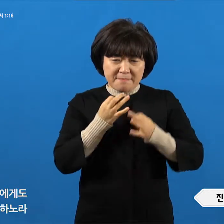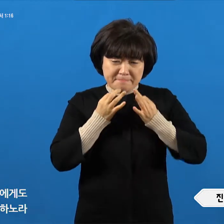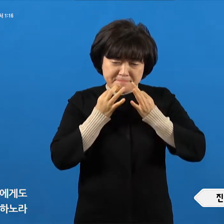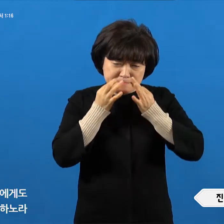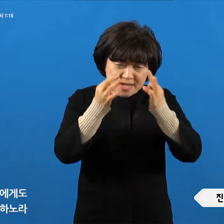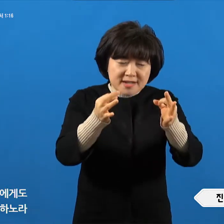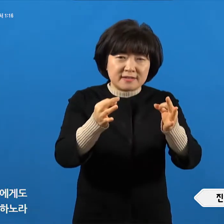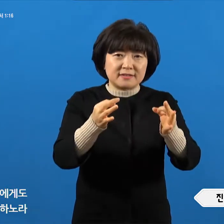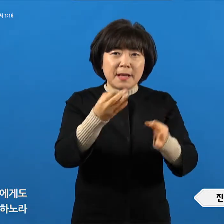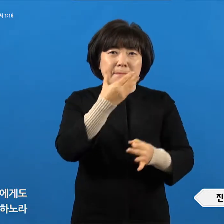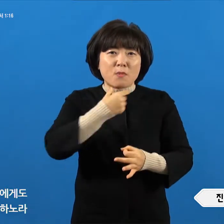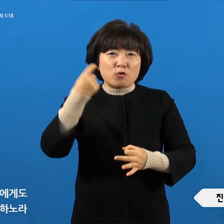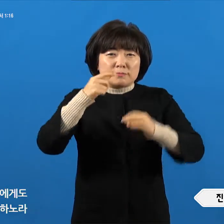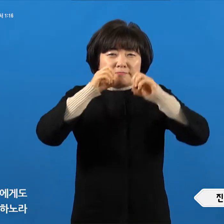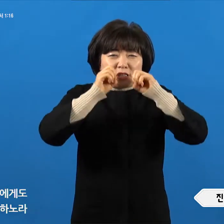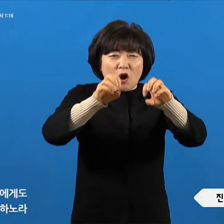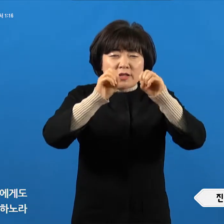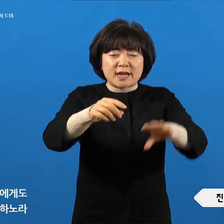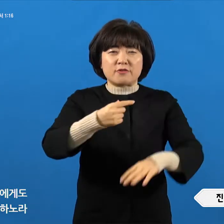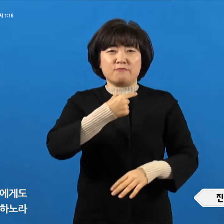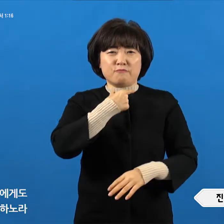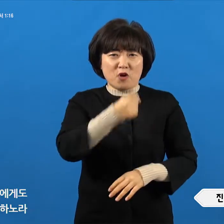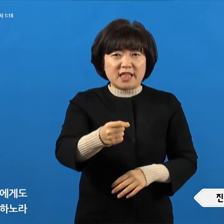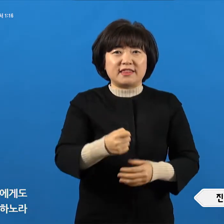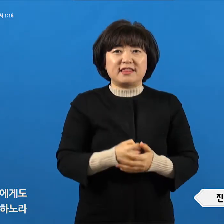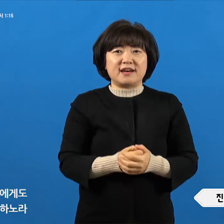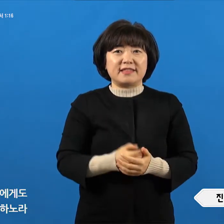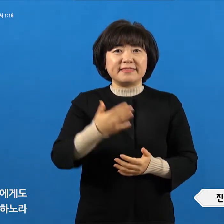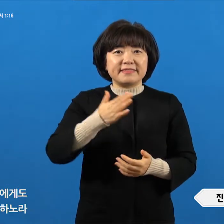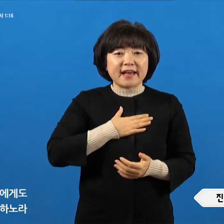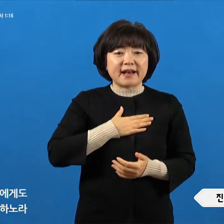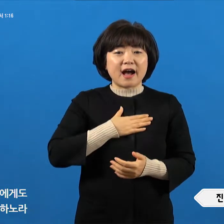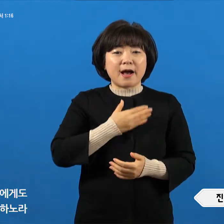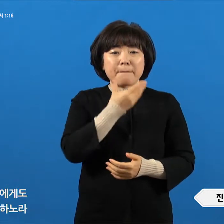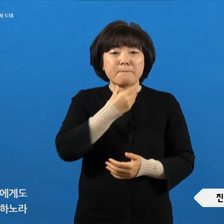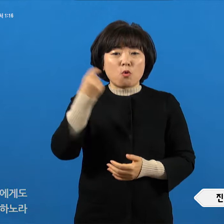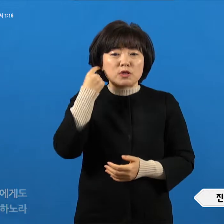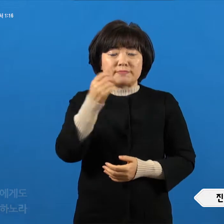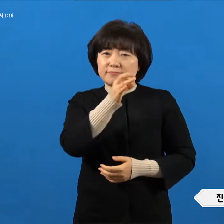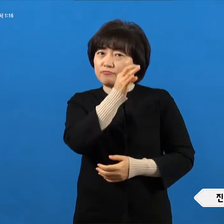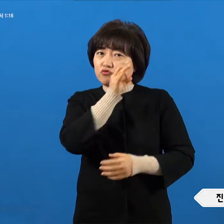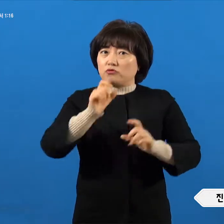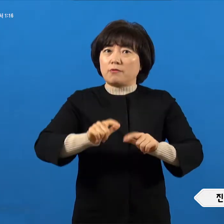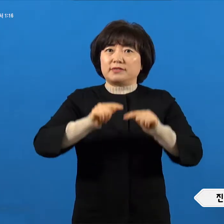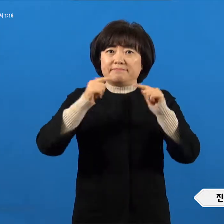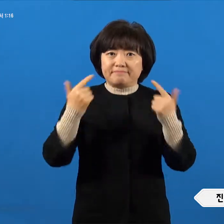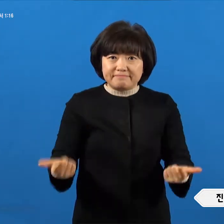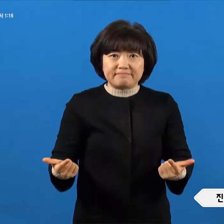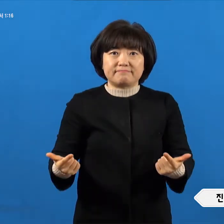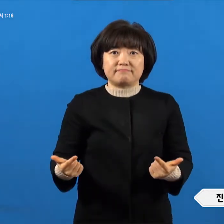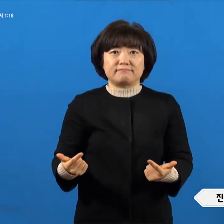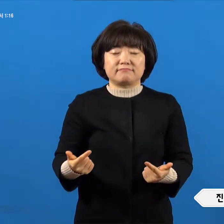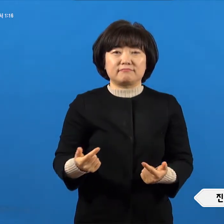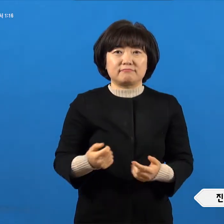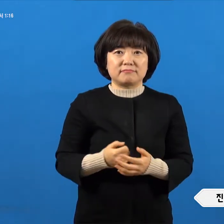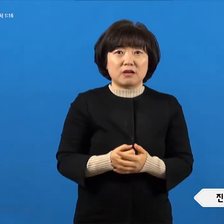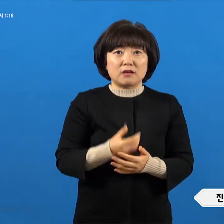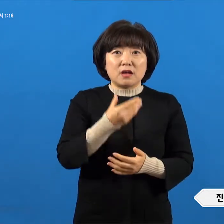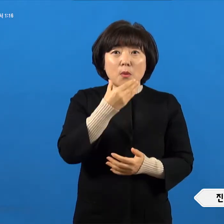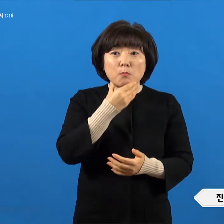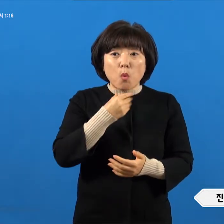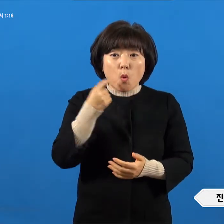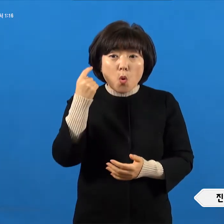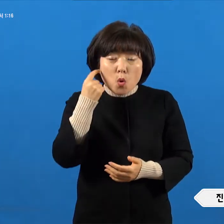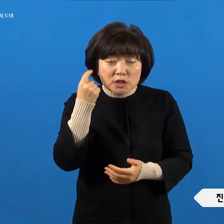있는 대로 복음 전하기를 원하노라. 내가 복음을 부끄러워하지 아니하노니, 그냥 단순히